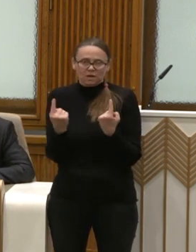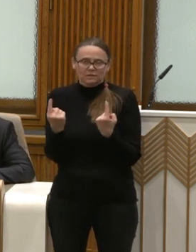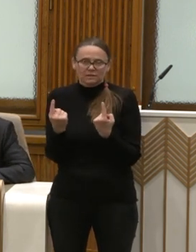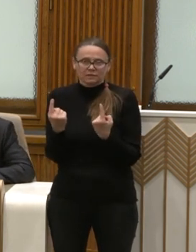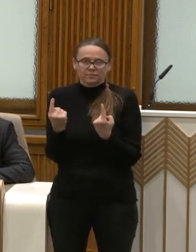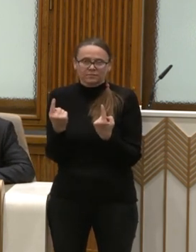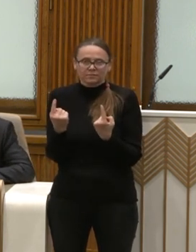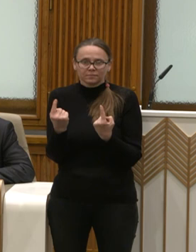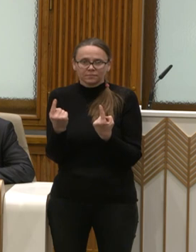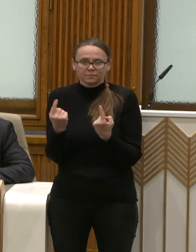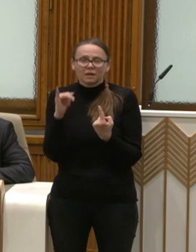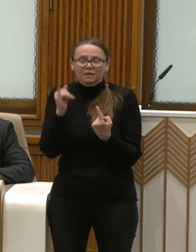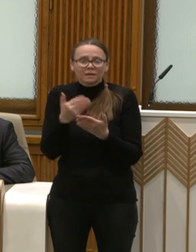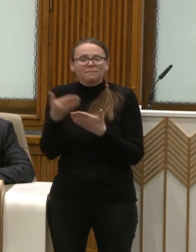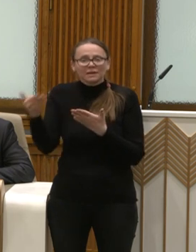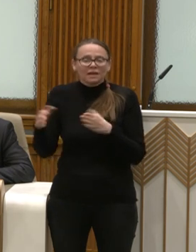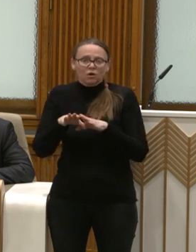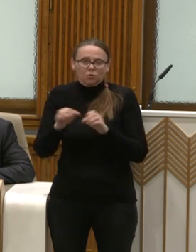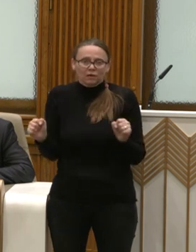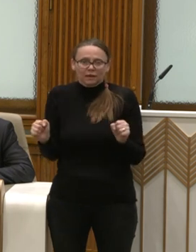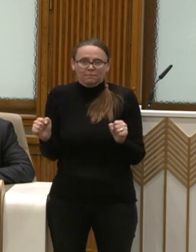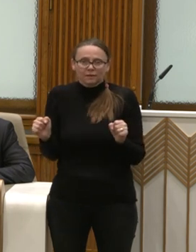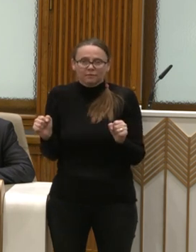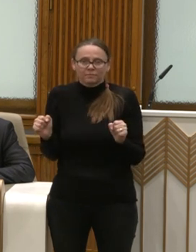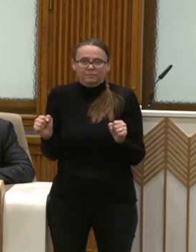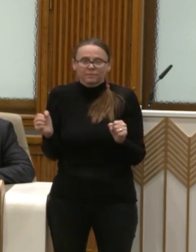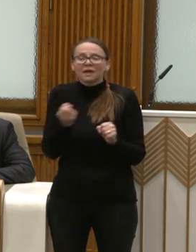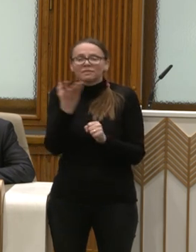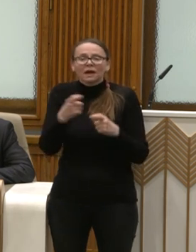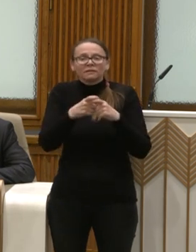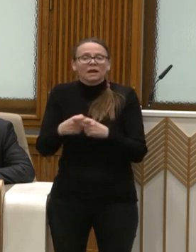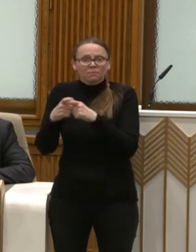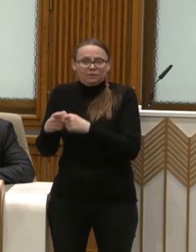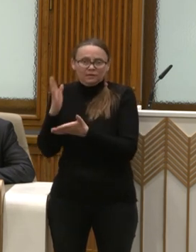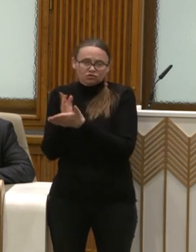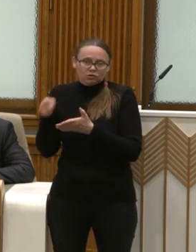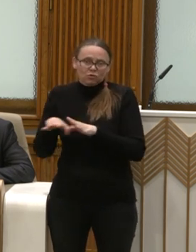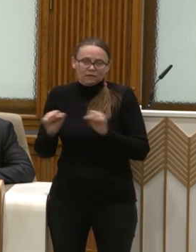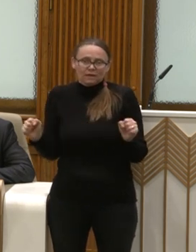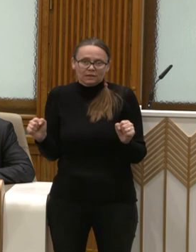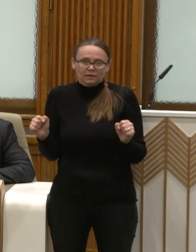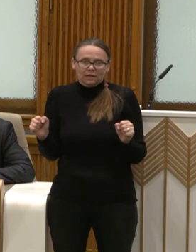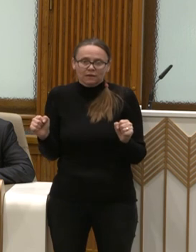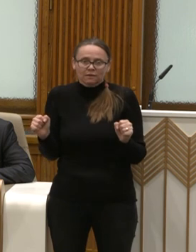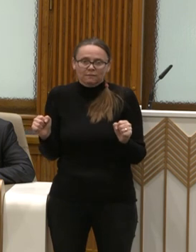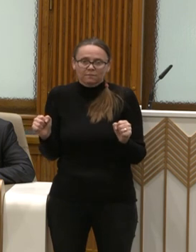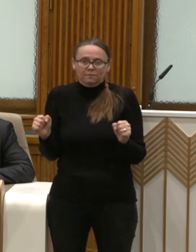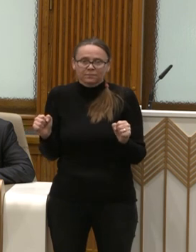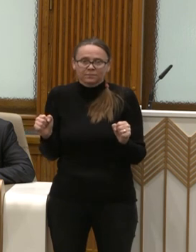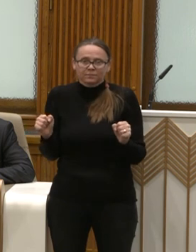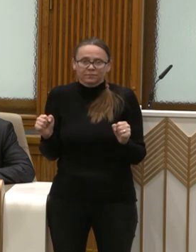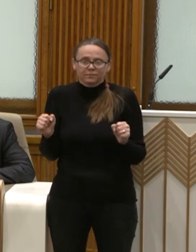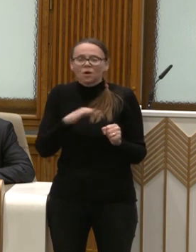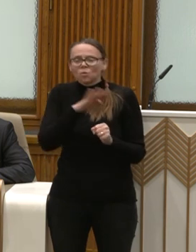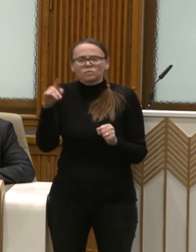da pač predlagajo ukrepe. Nekatera podjetja so to že storila. Zdaj,